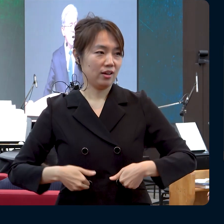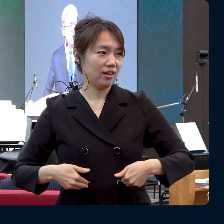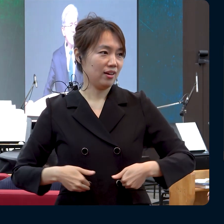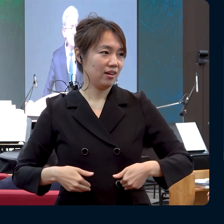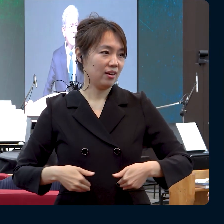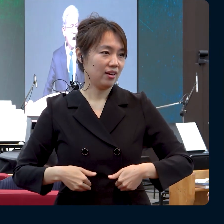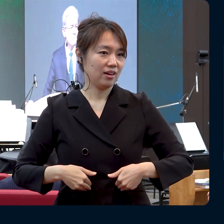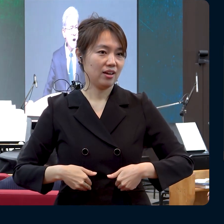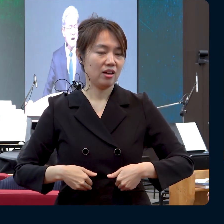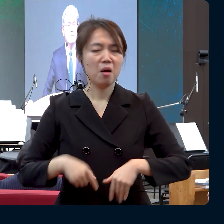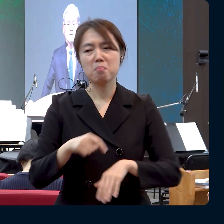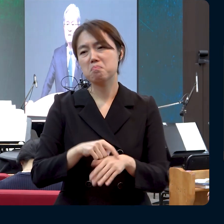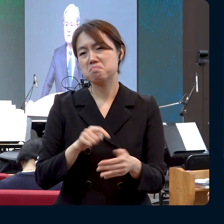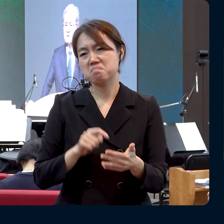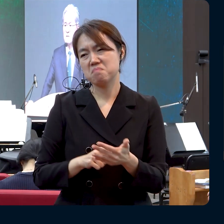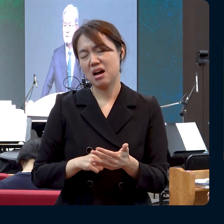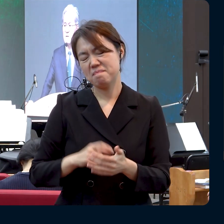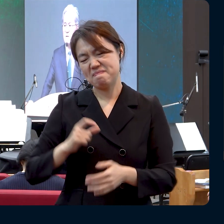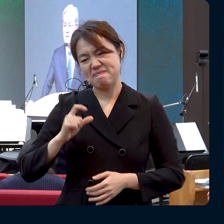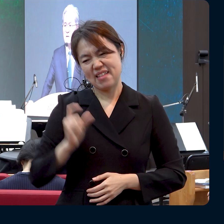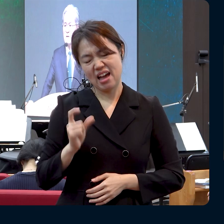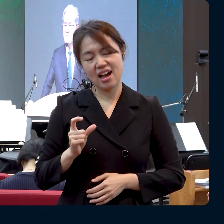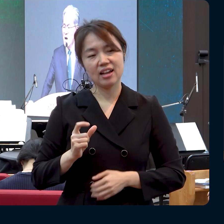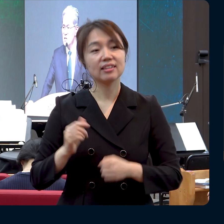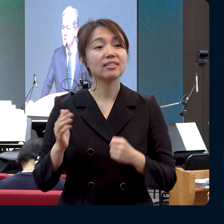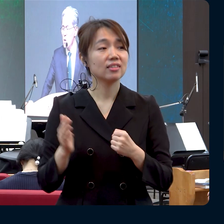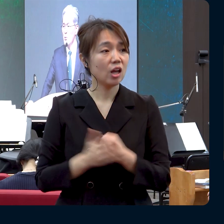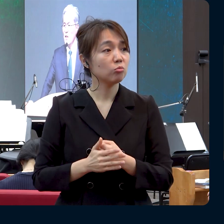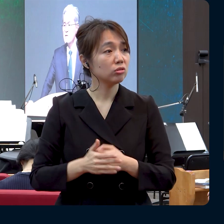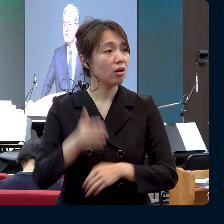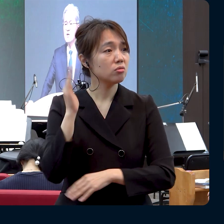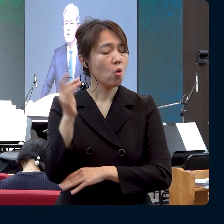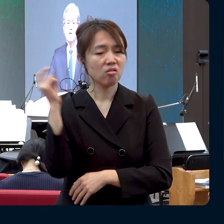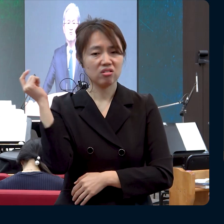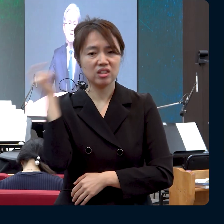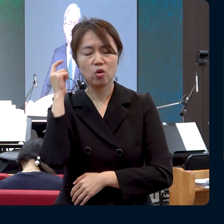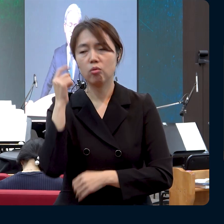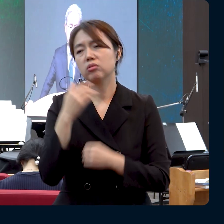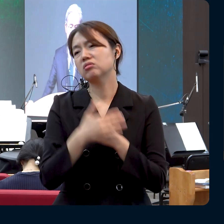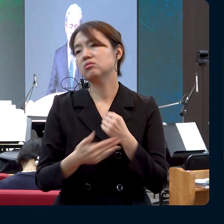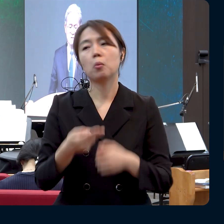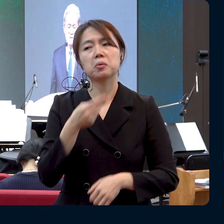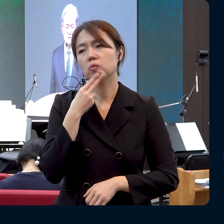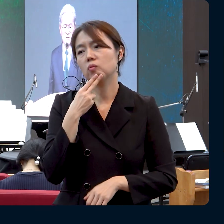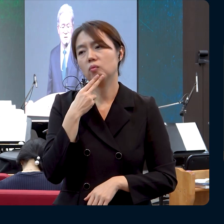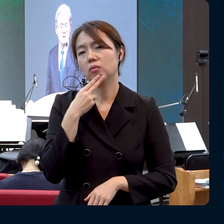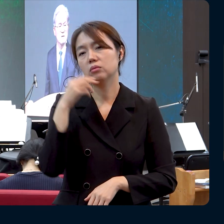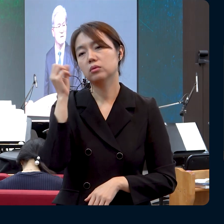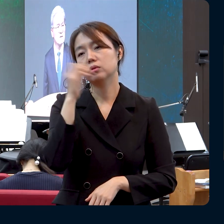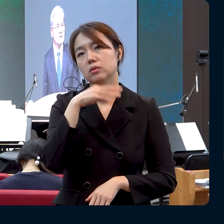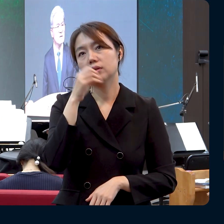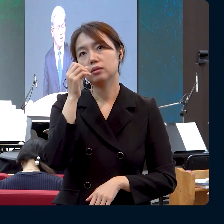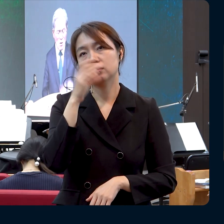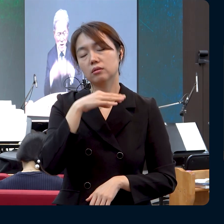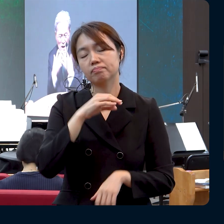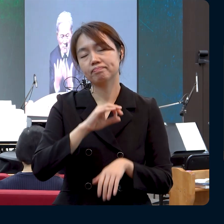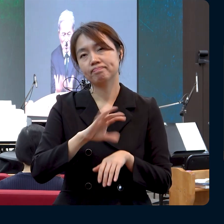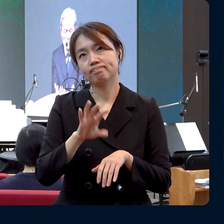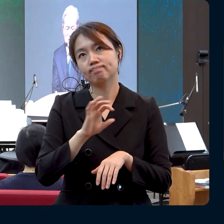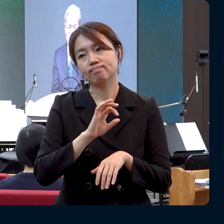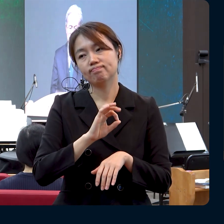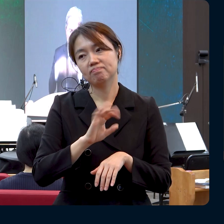우리 마음이 얼마나 강팍하면 말씀이 선포되는데 우리 가운데 눈물이 안 나겠습니까?